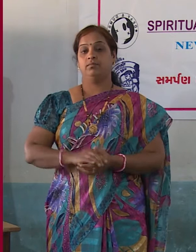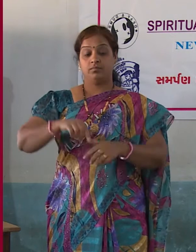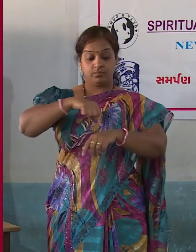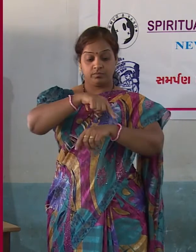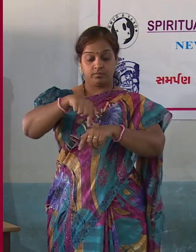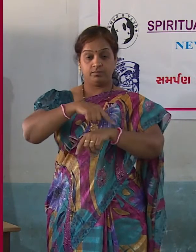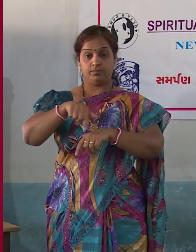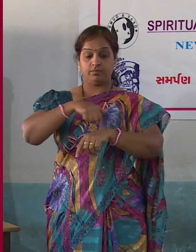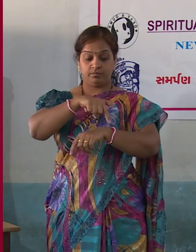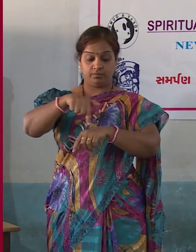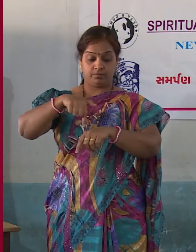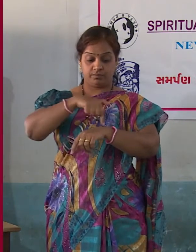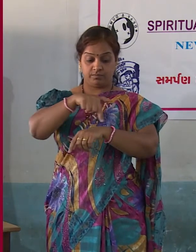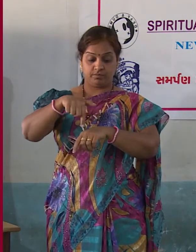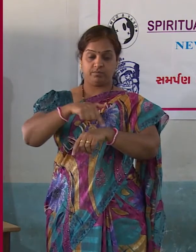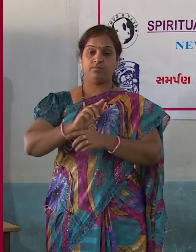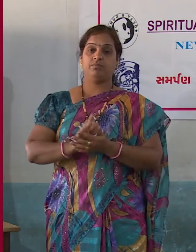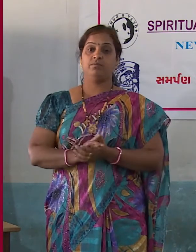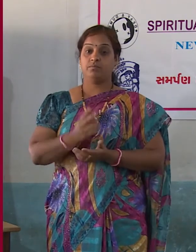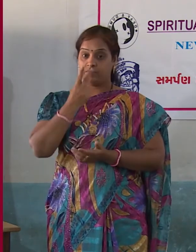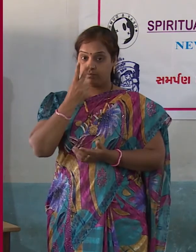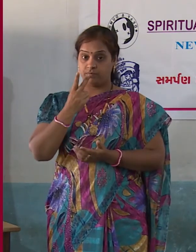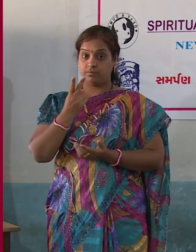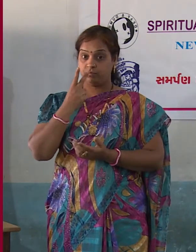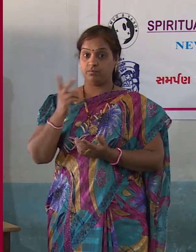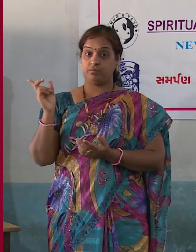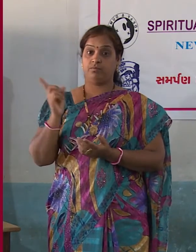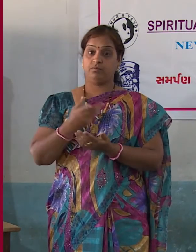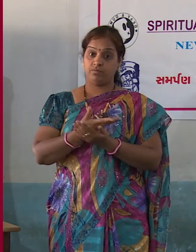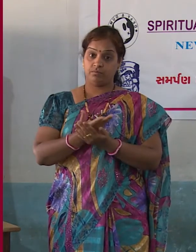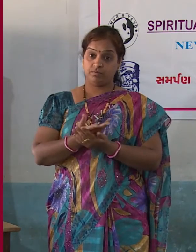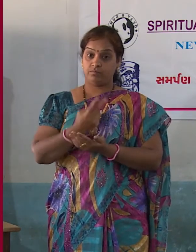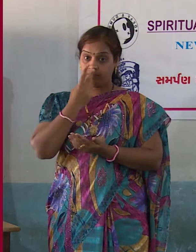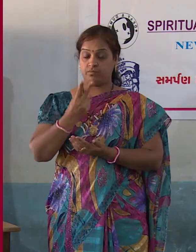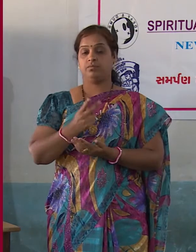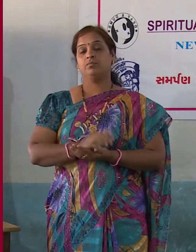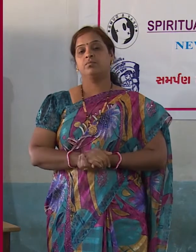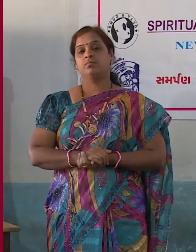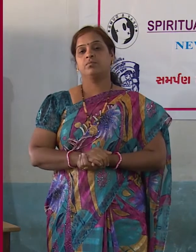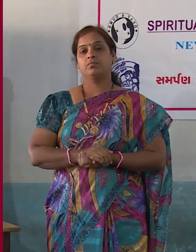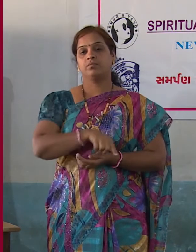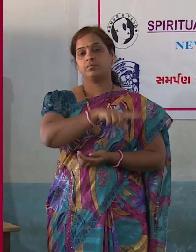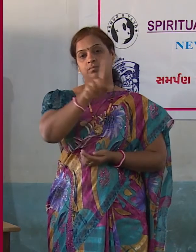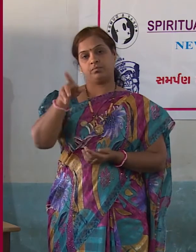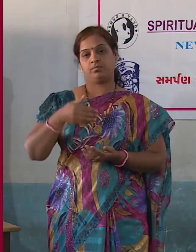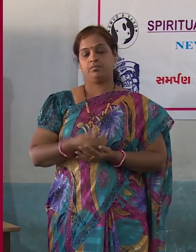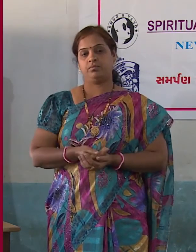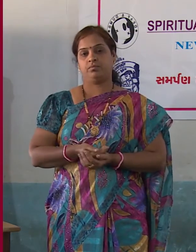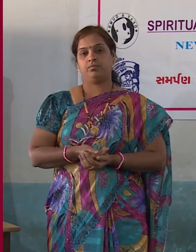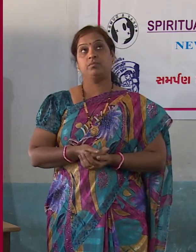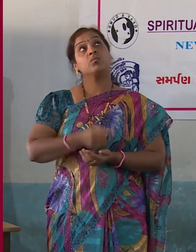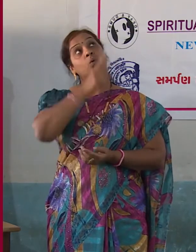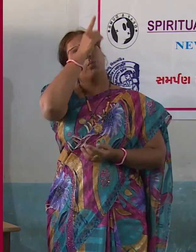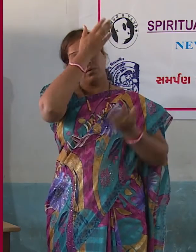वो सृष्टि चक्कर के ऊपर दिखाया है कि मनुष्य आत्माएं जब परम धाम